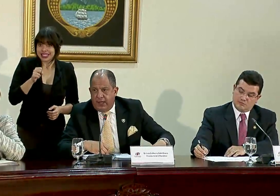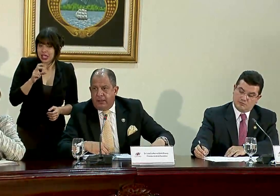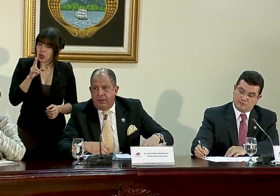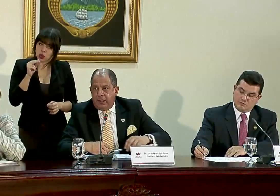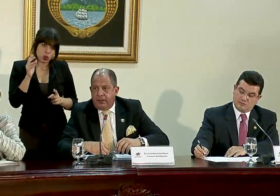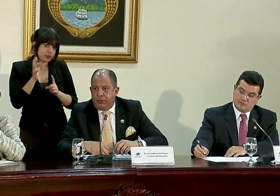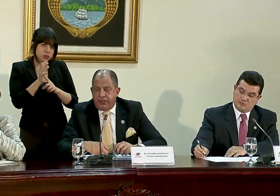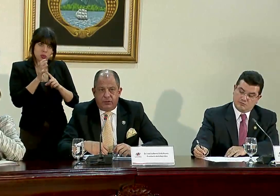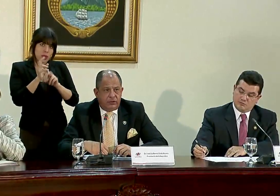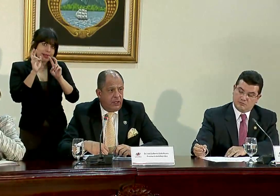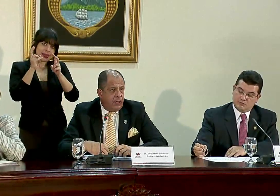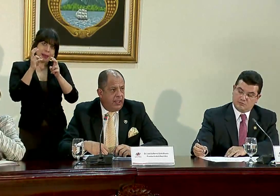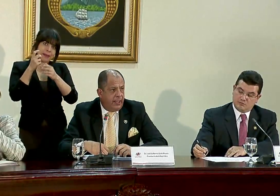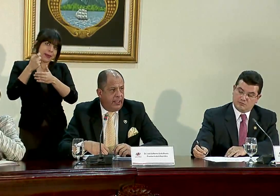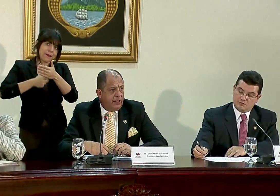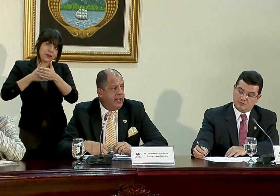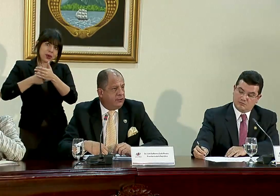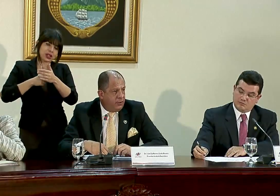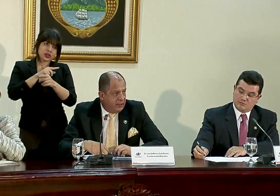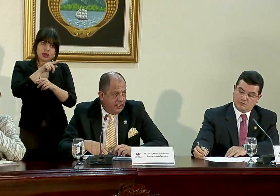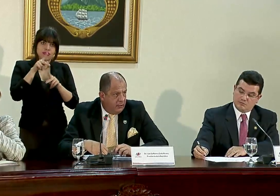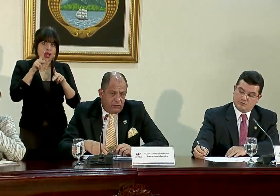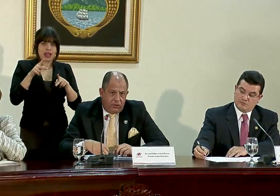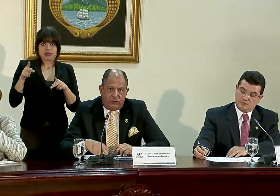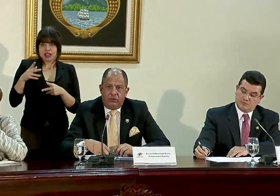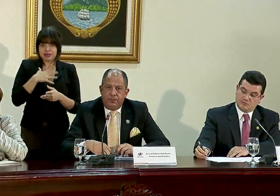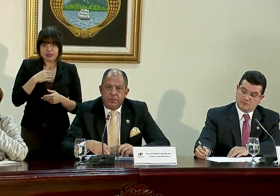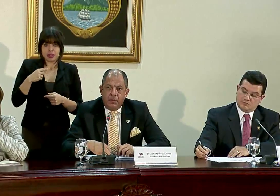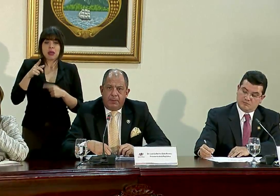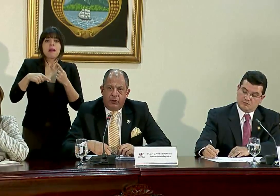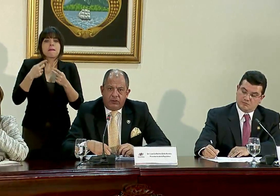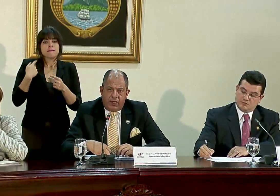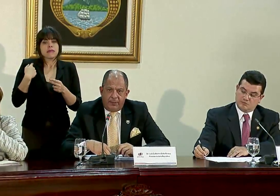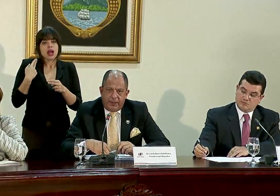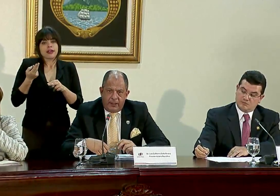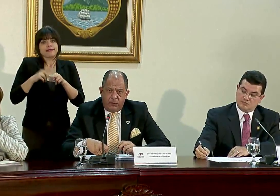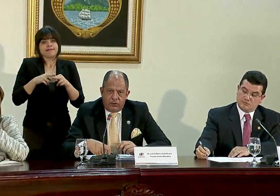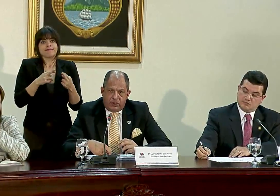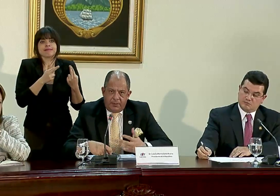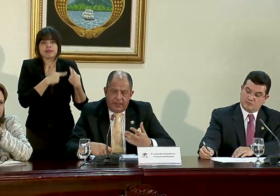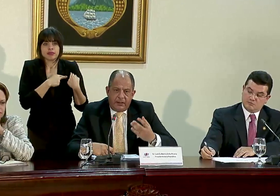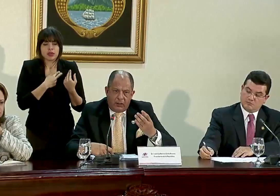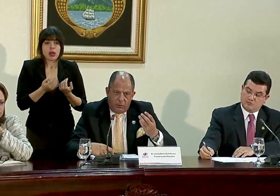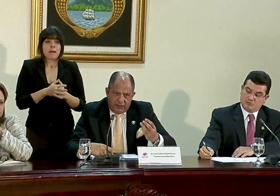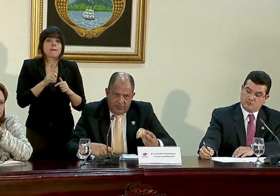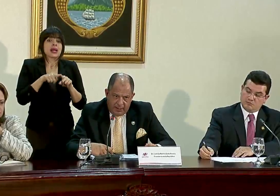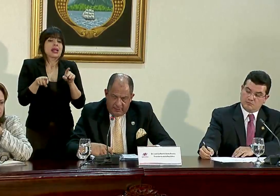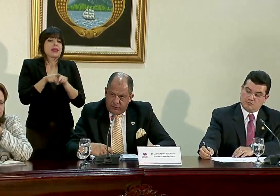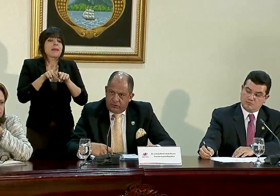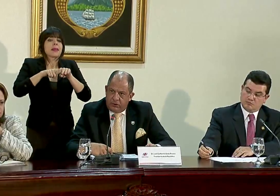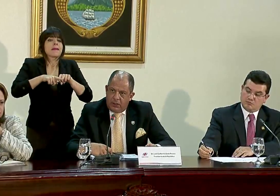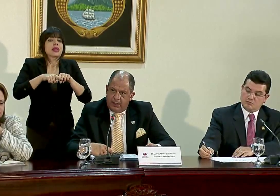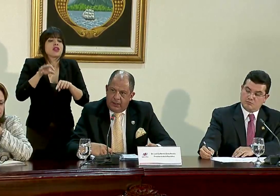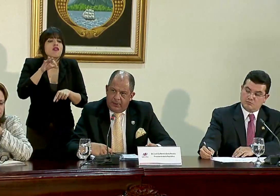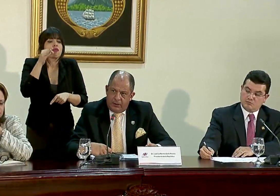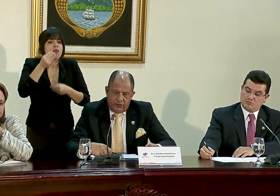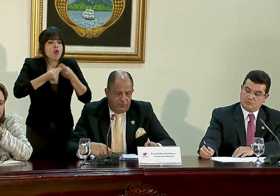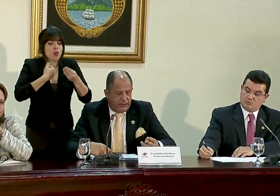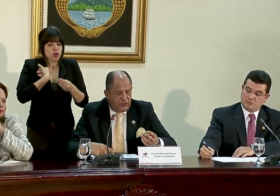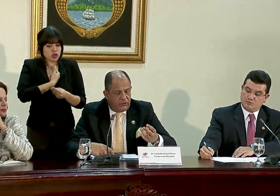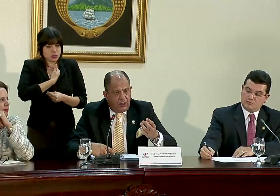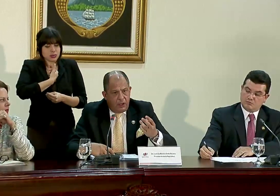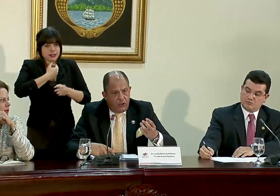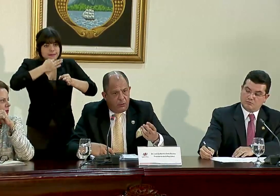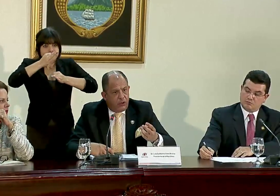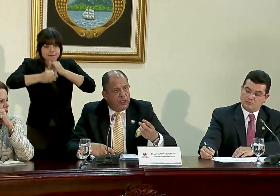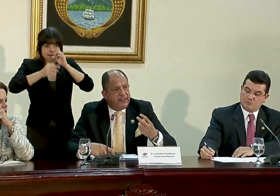es popular hablar de impuestos y bien eso va a tener otro costo pero eso va a depender mucho también de cómo expliquemos el tema de los